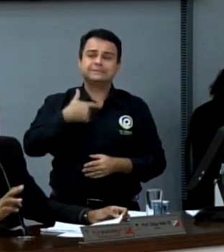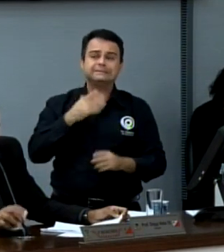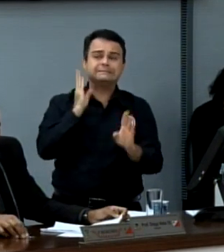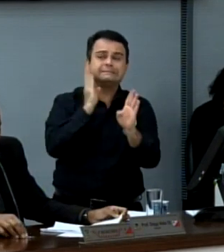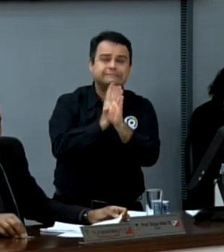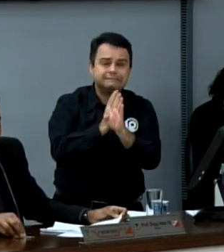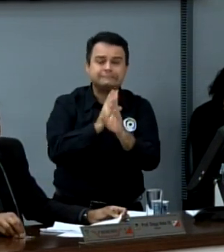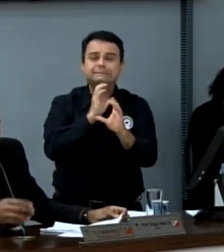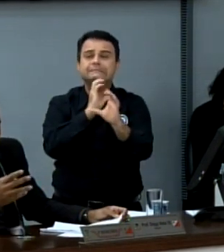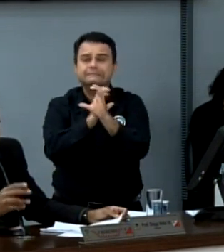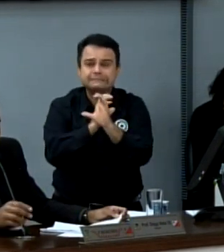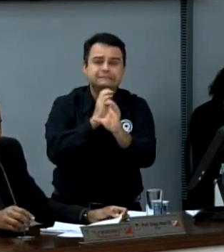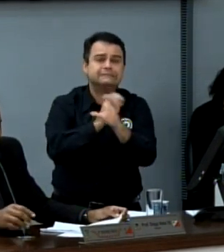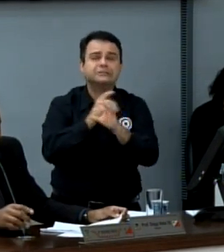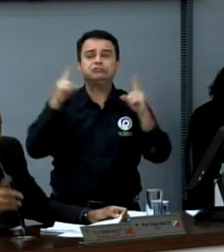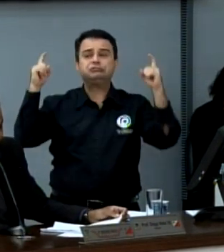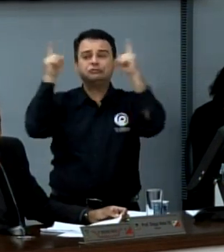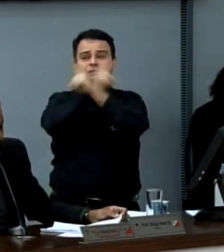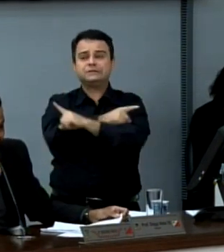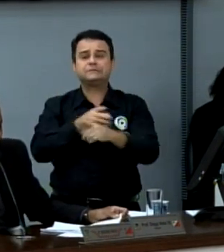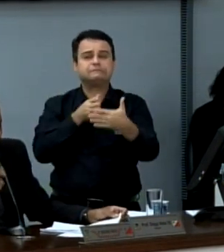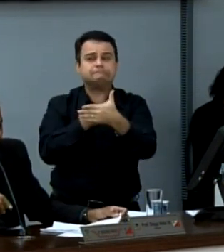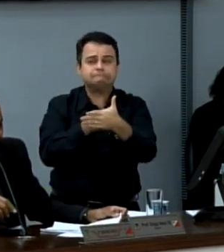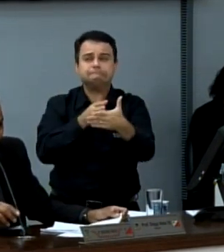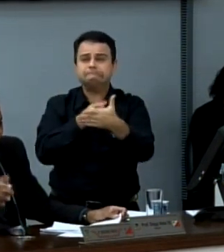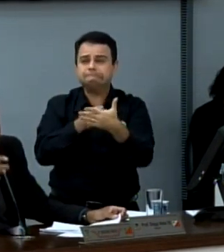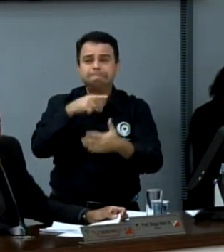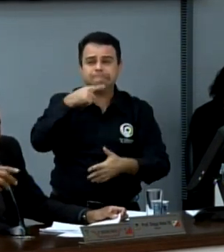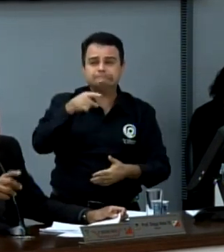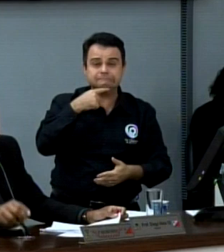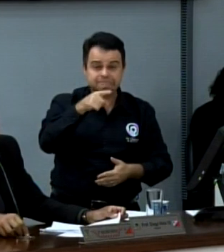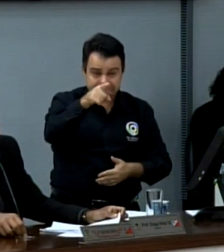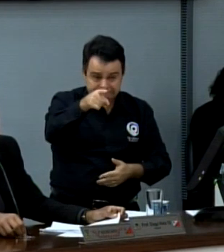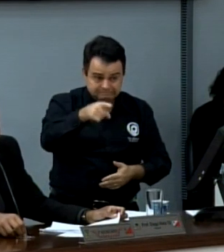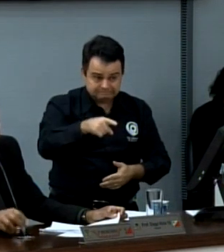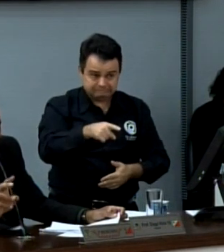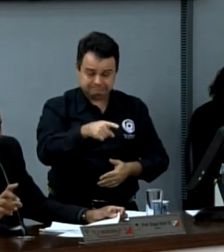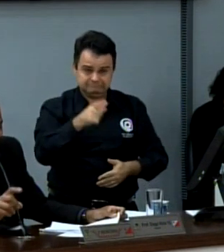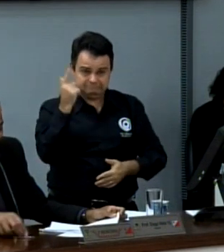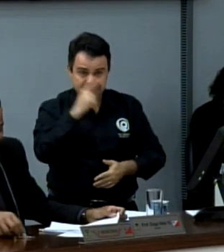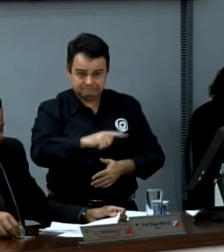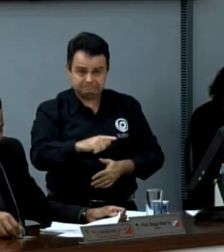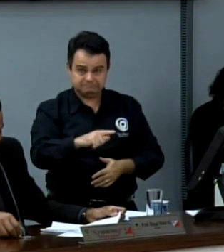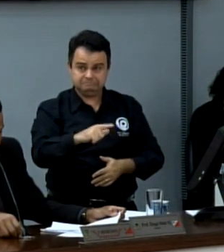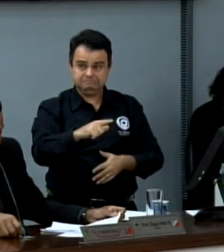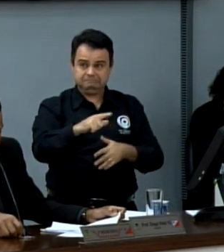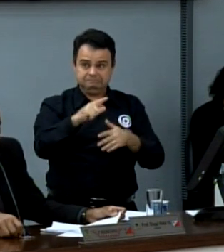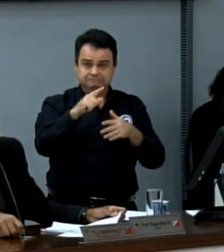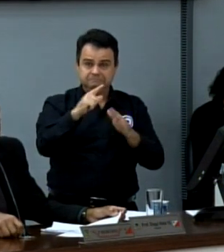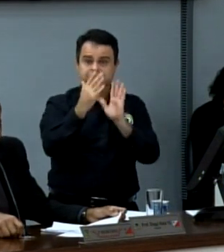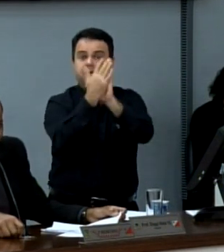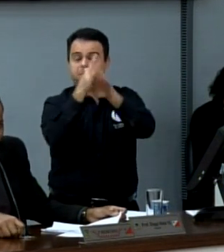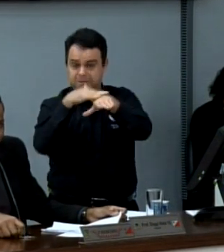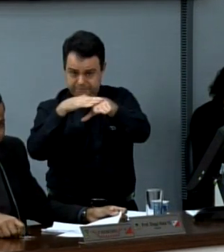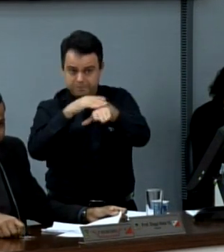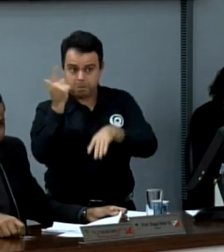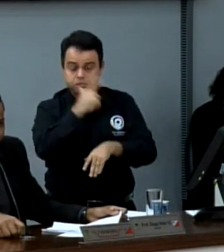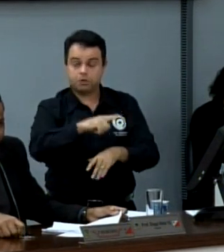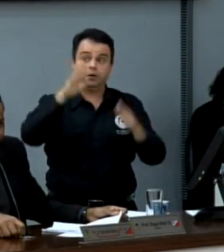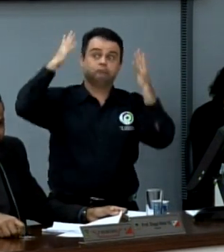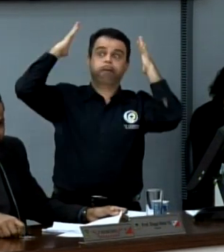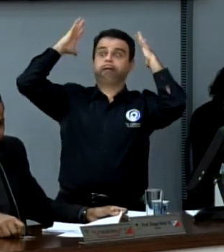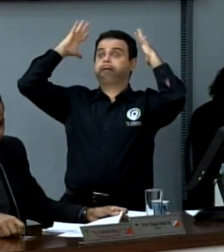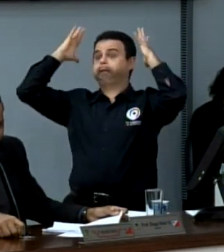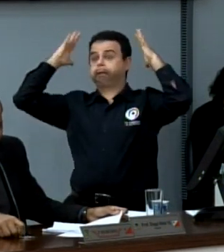Pedro né quando eu cheguei aqui na Câmara o pessoal falou assim ele te atender é milagre que eu fui lá né nas primeiras semanas que eu assumi E